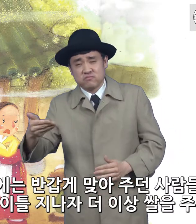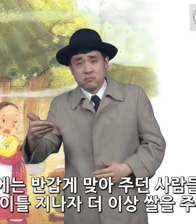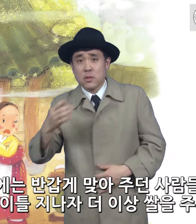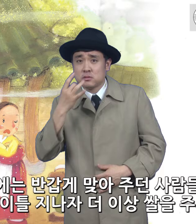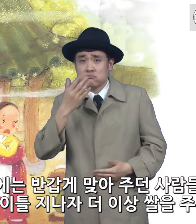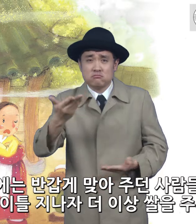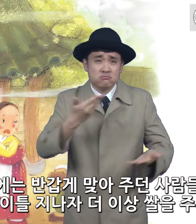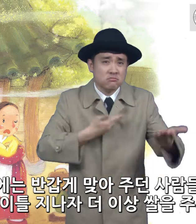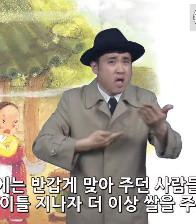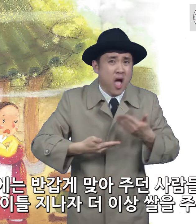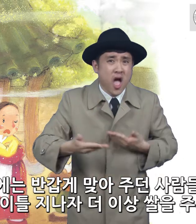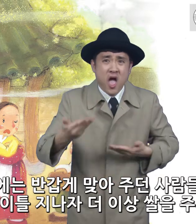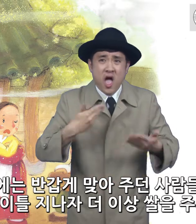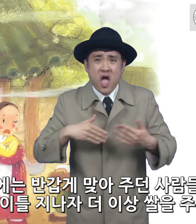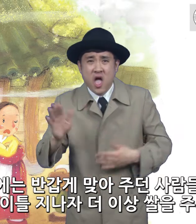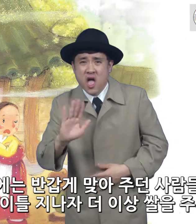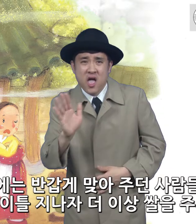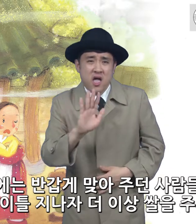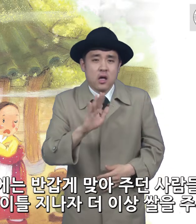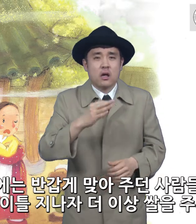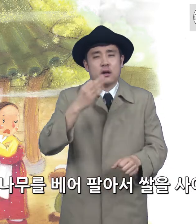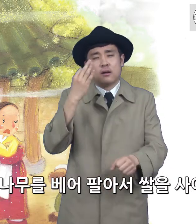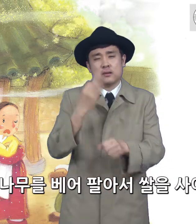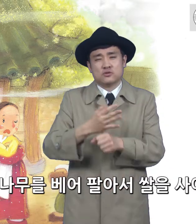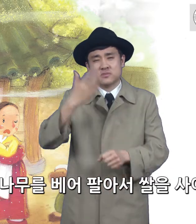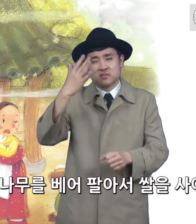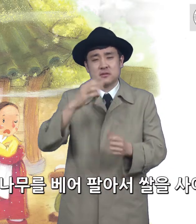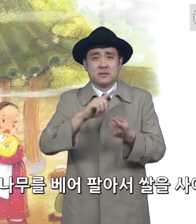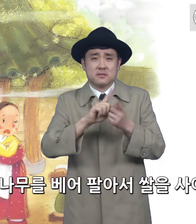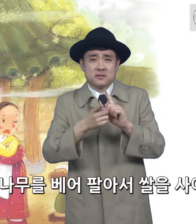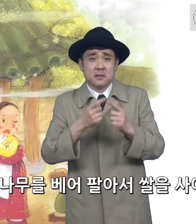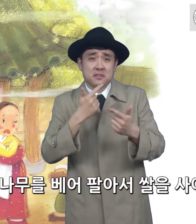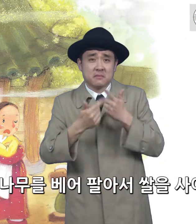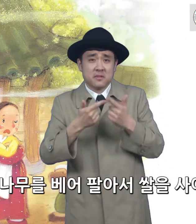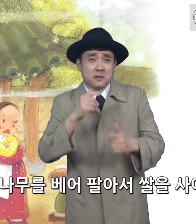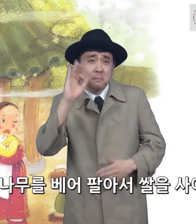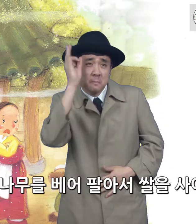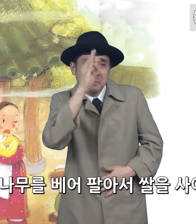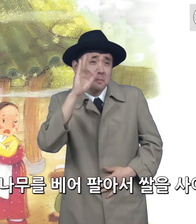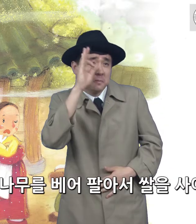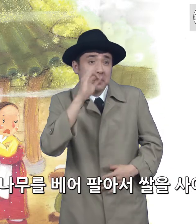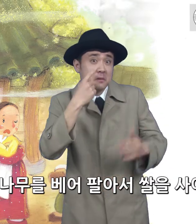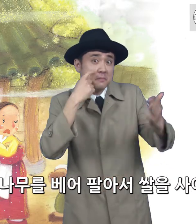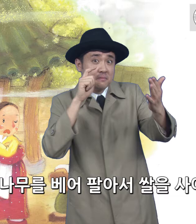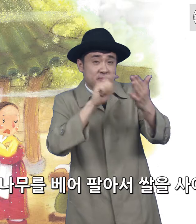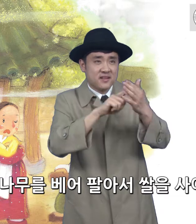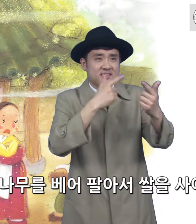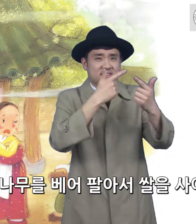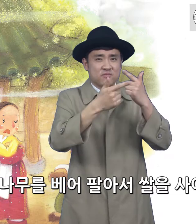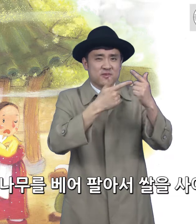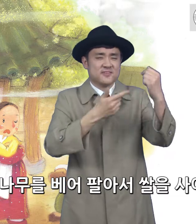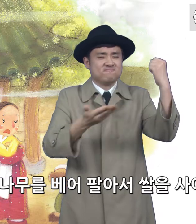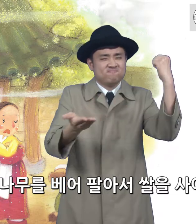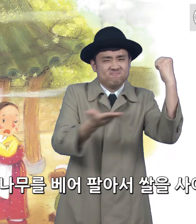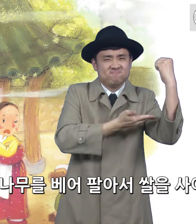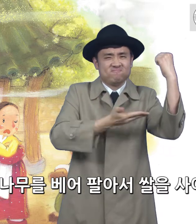지나자 더 이상 쌀을 주지 않아 정한이 나무를 베어 팔아서 쌀을 사야